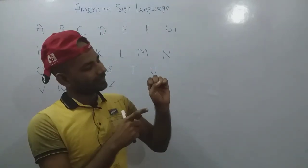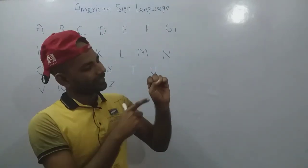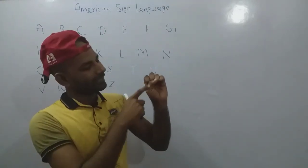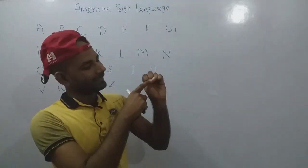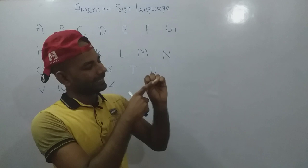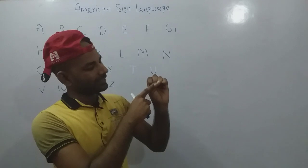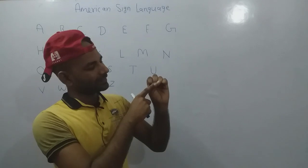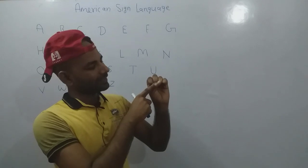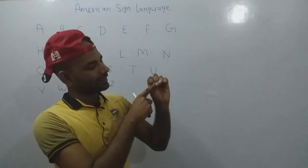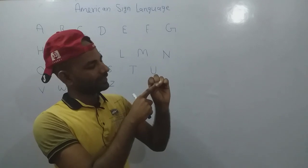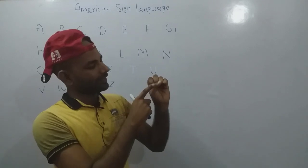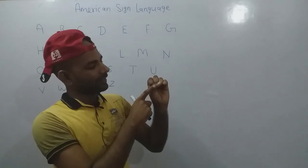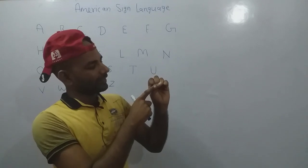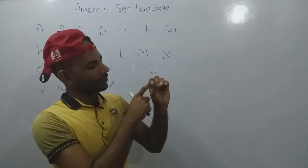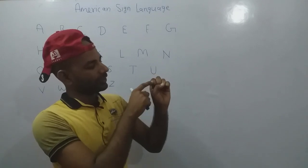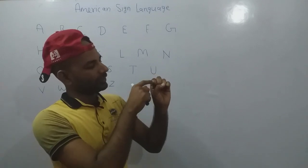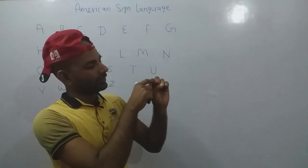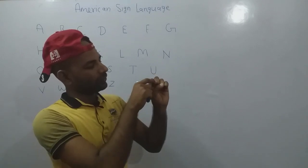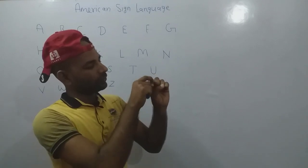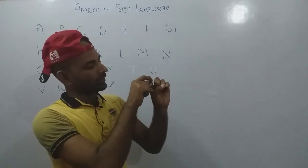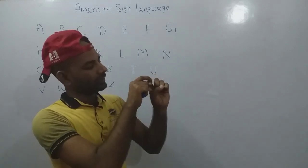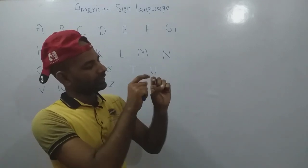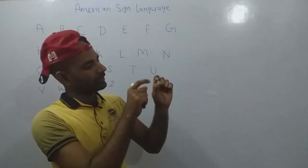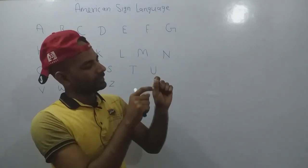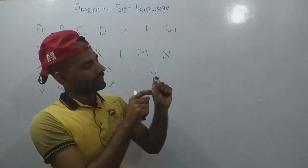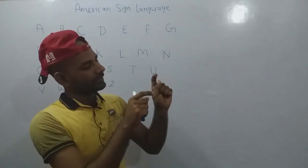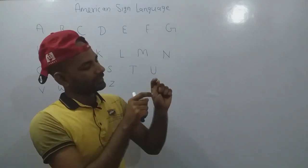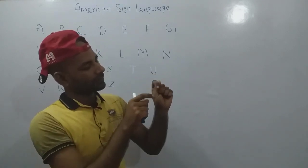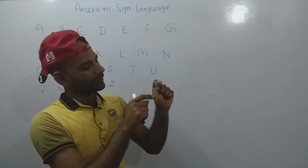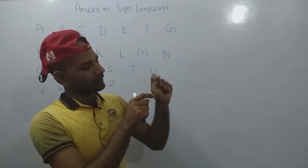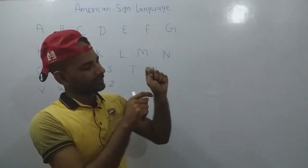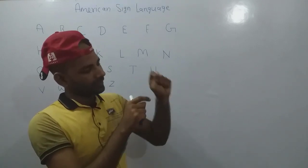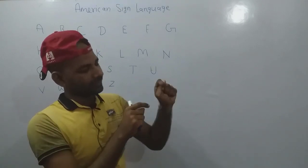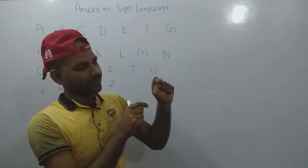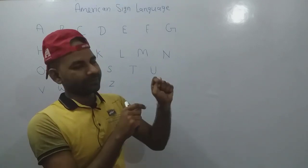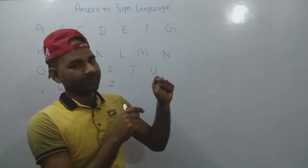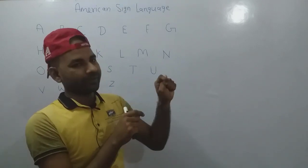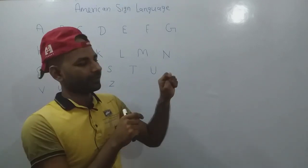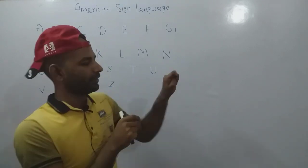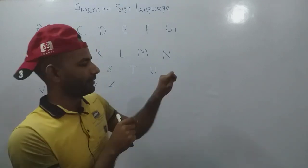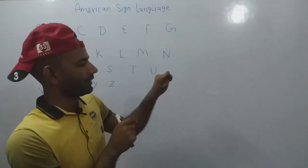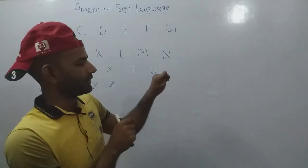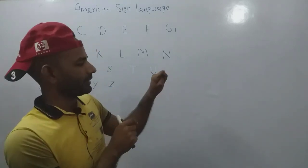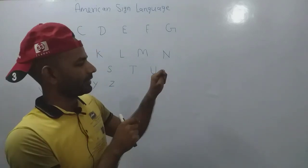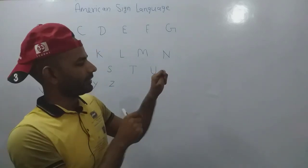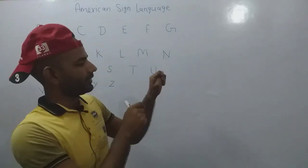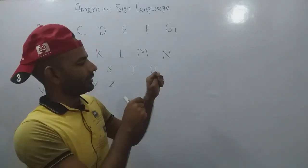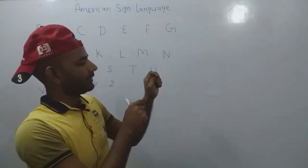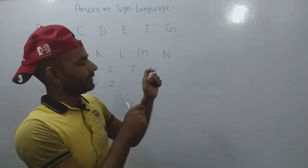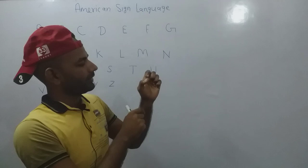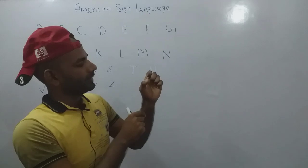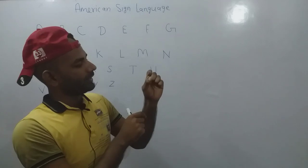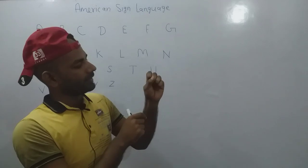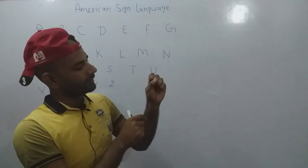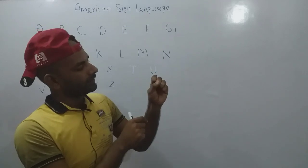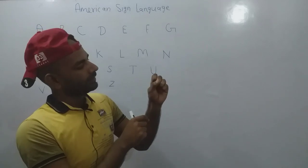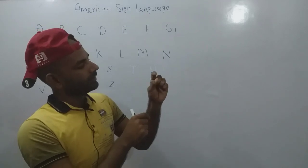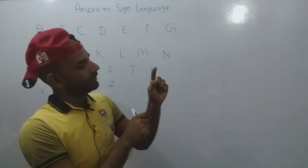है एस, और ये वाली उंगली उठाइए, इसी के नीचे इसको रख लीजिए इस तरह से, ऐसे ऐसे,